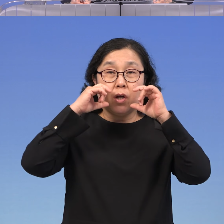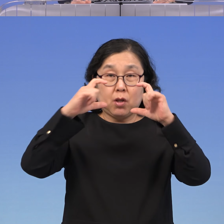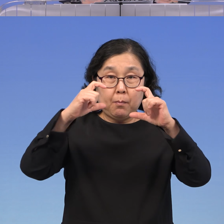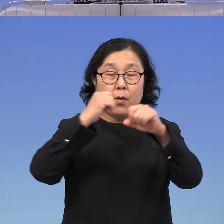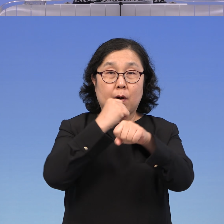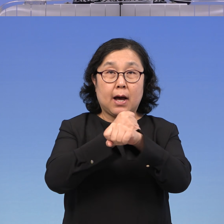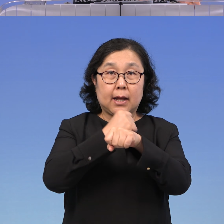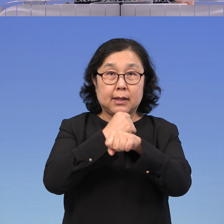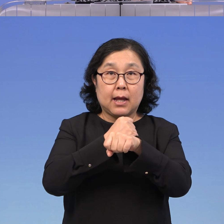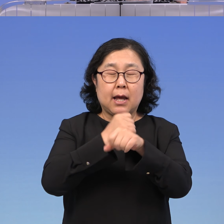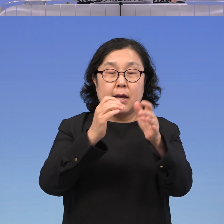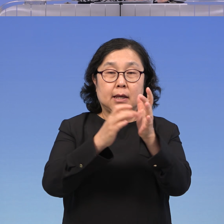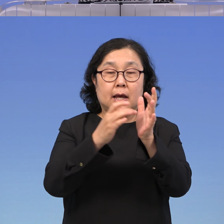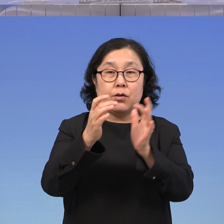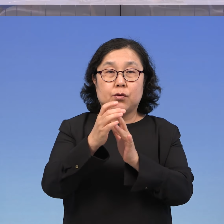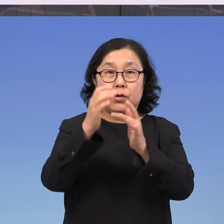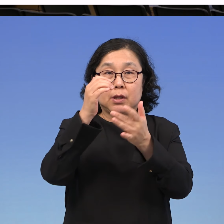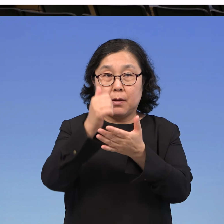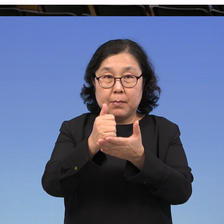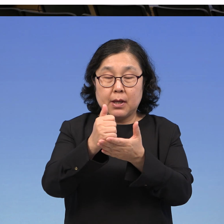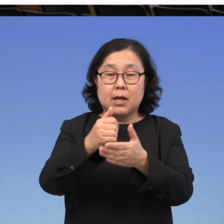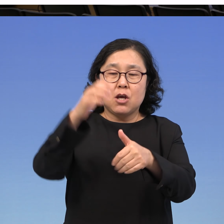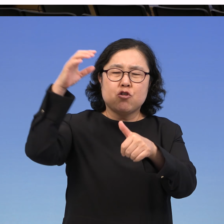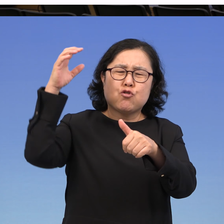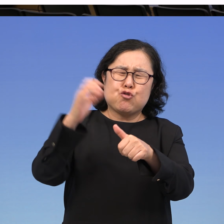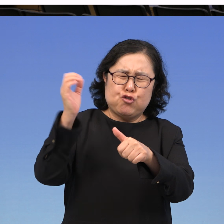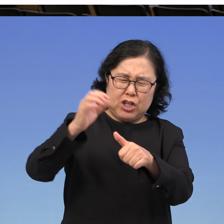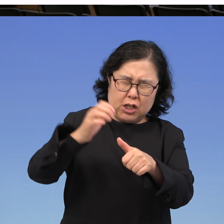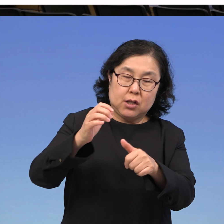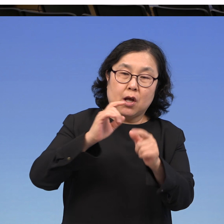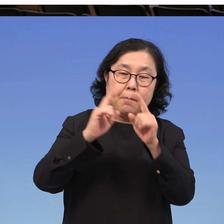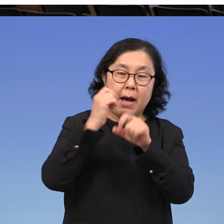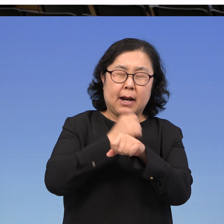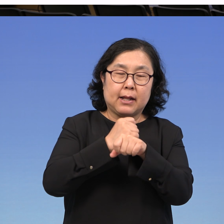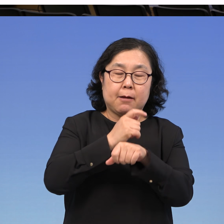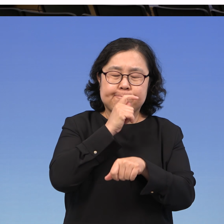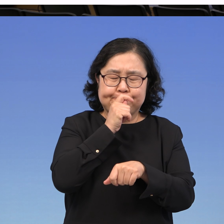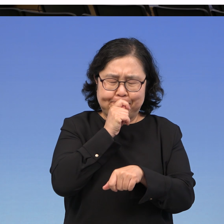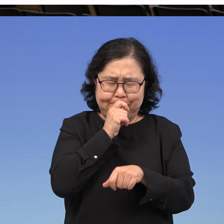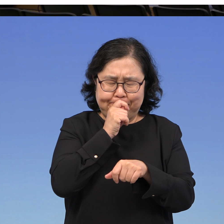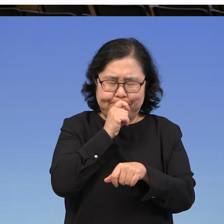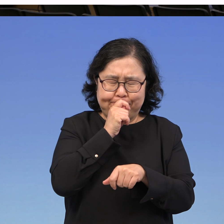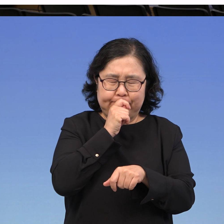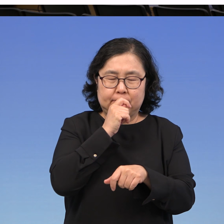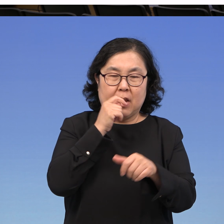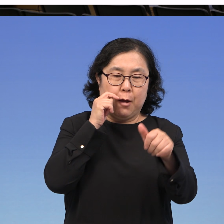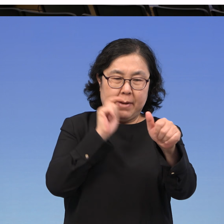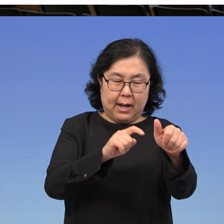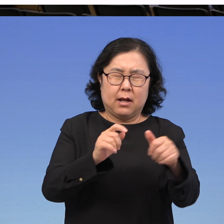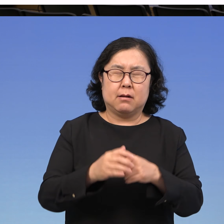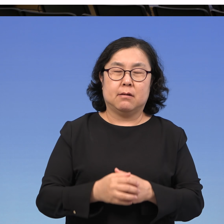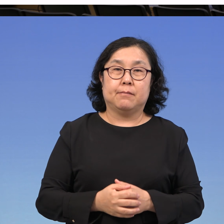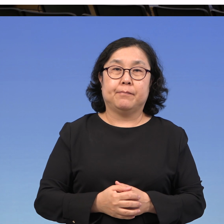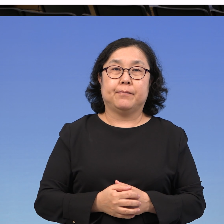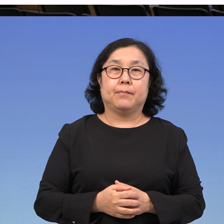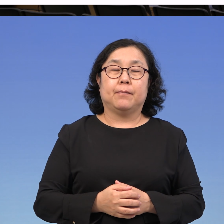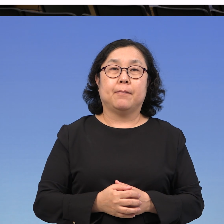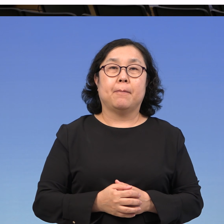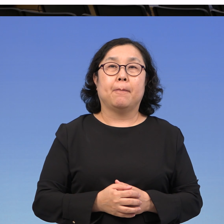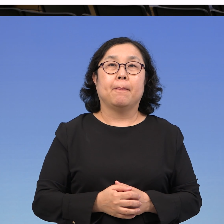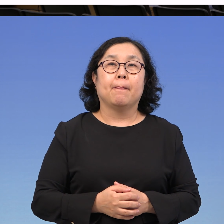하니까 이 15절에서 예수님이 이렇게 반응 하십니다 예수께서 꾸짖어 이르시되 잠잠하고 또 40